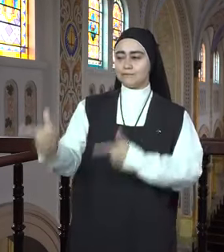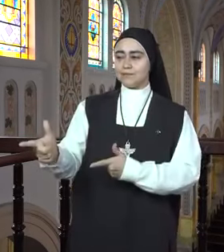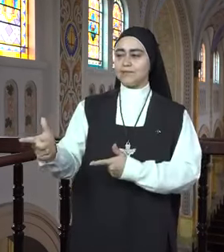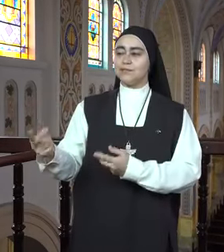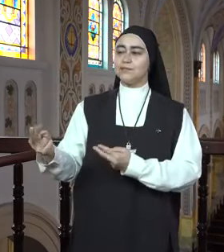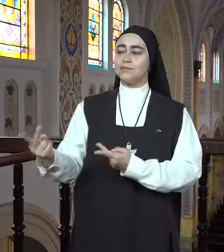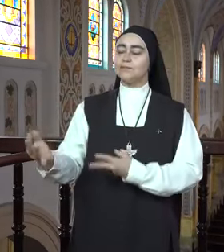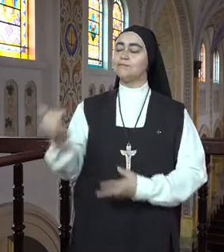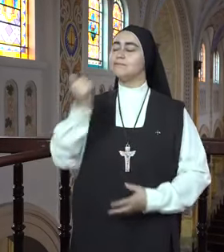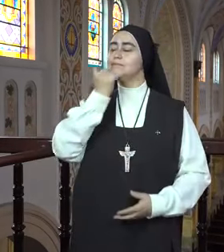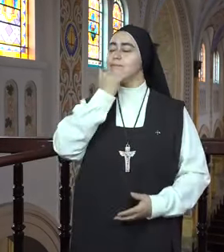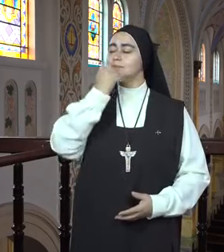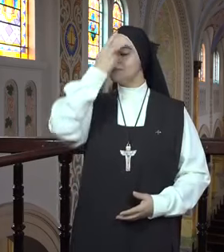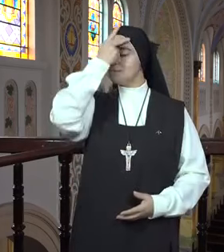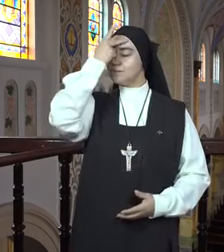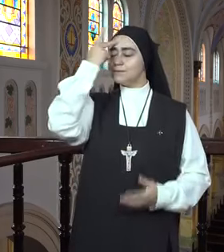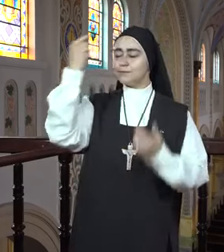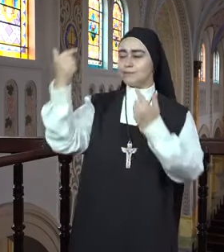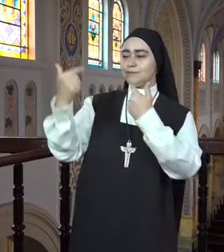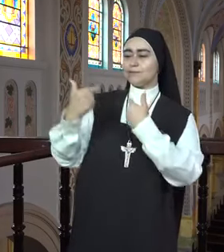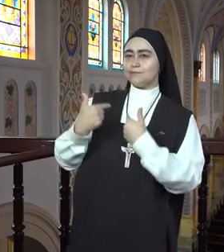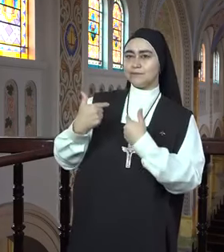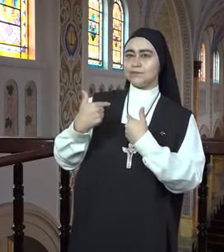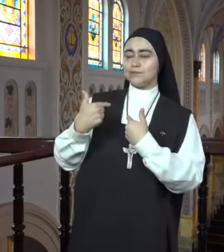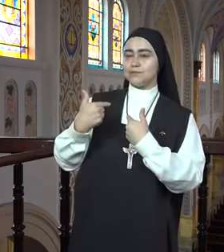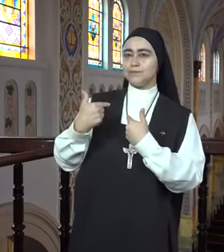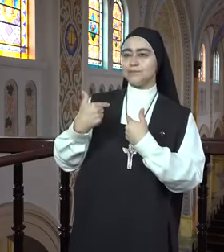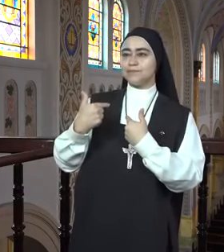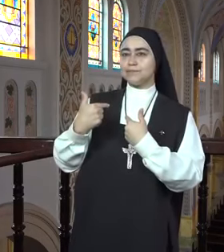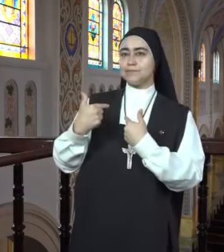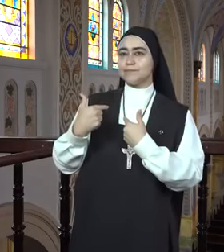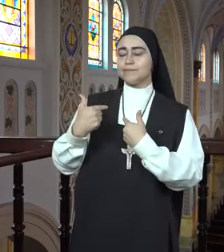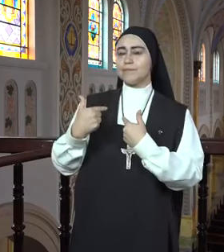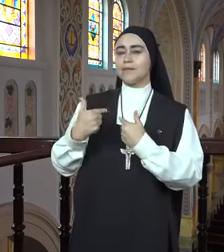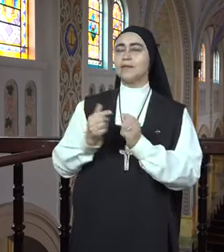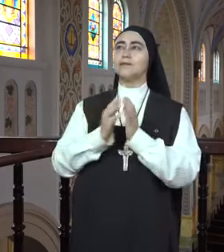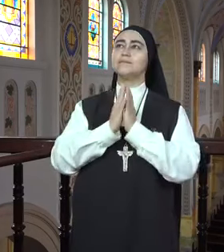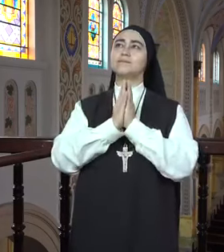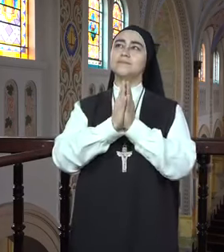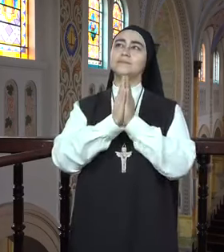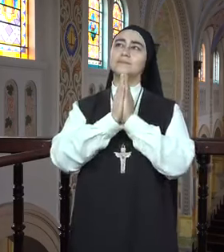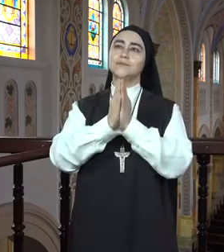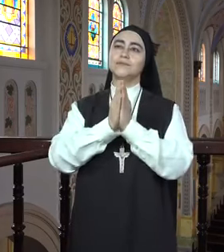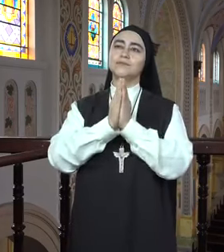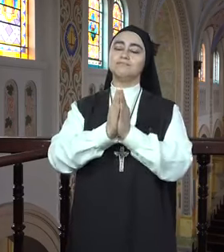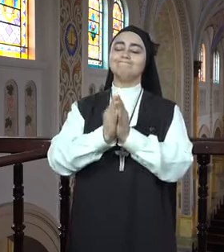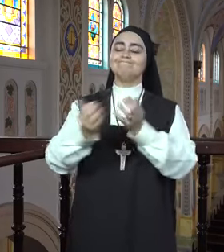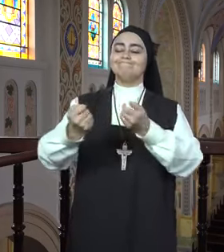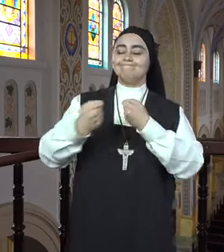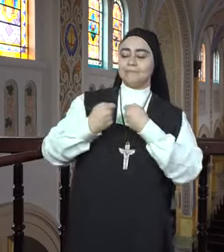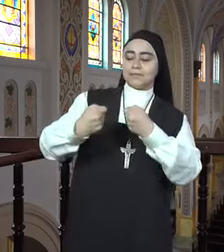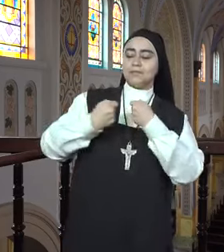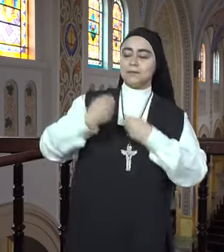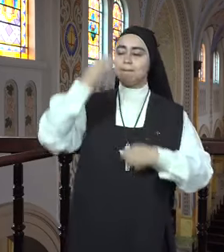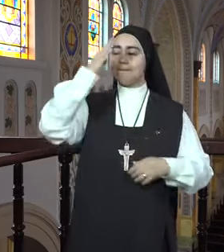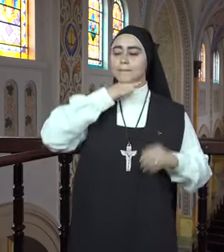nossas ofensas, assim como nós perdoamos a quem nos tem ofendido. E não nos deixeis cair em tentação,